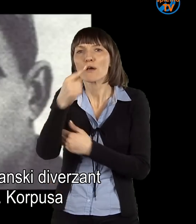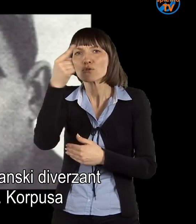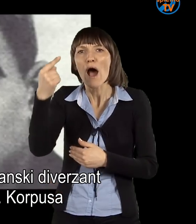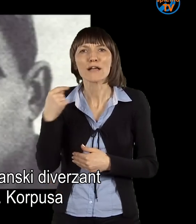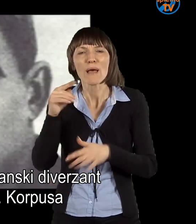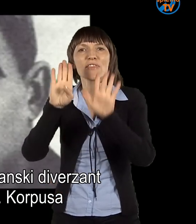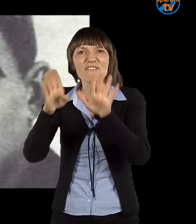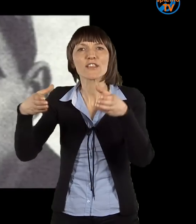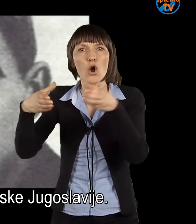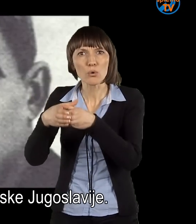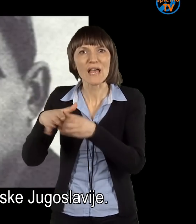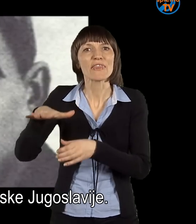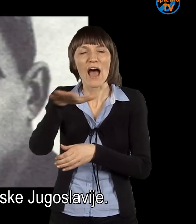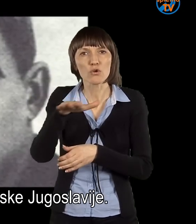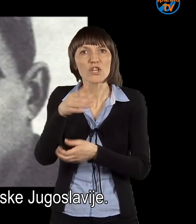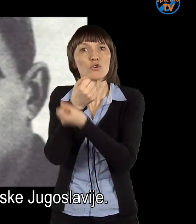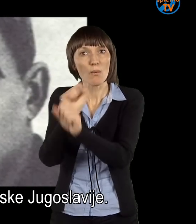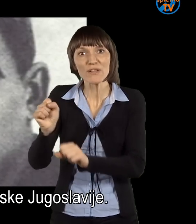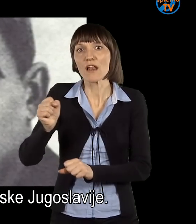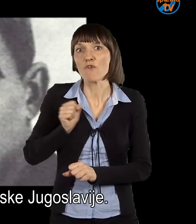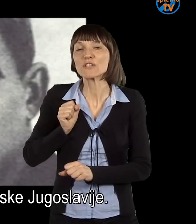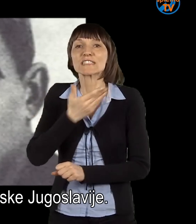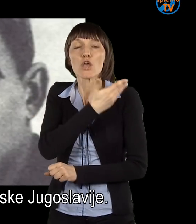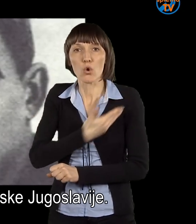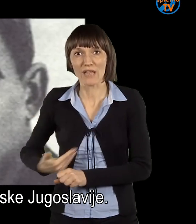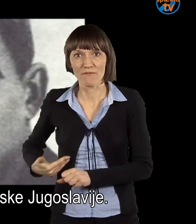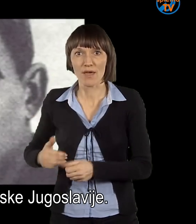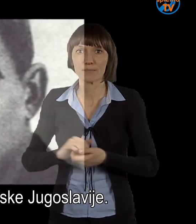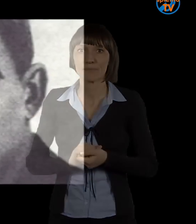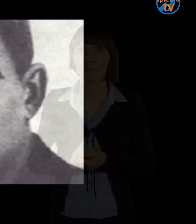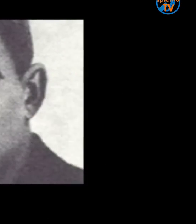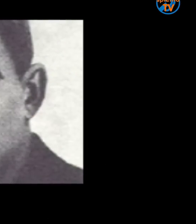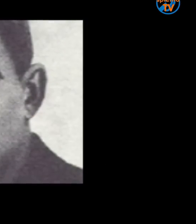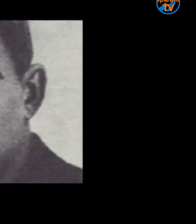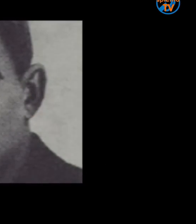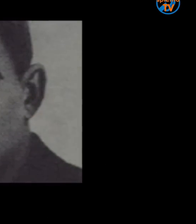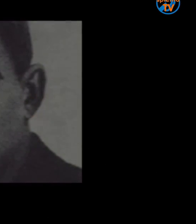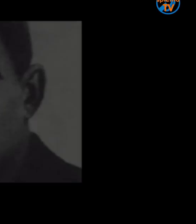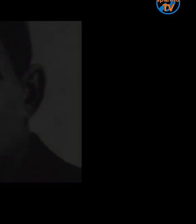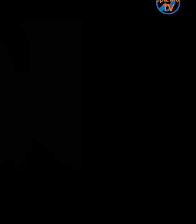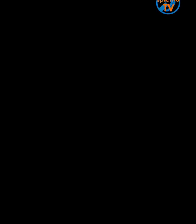obveščevalec 9. korpusa Narodno-osvobodilne vojske Jugoslavije.